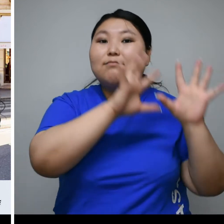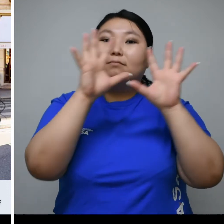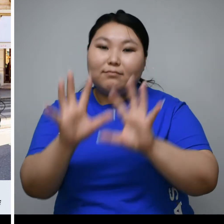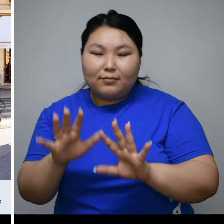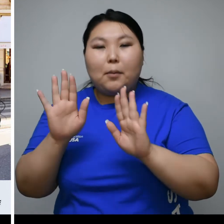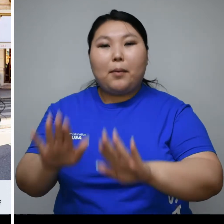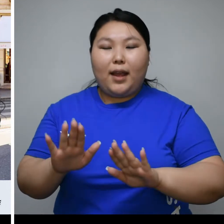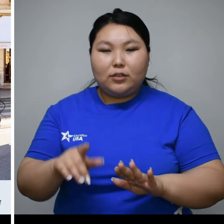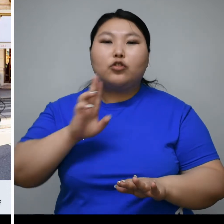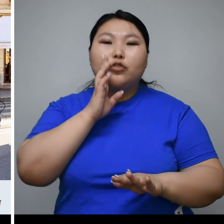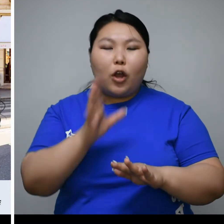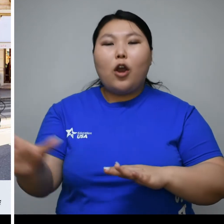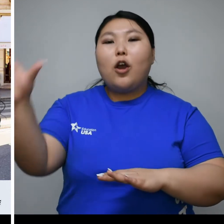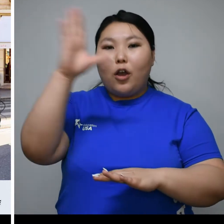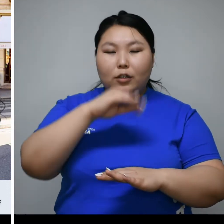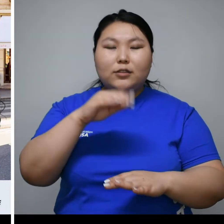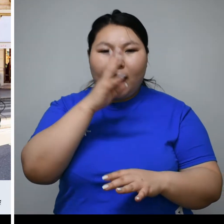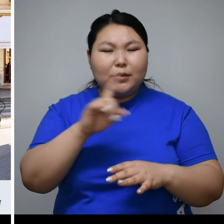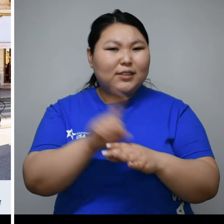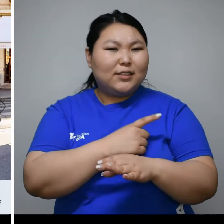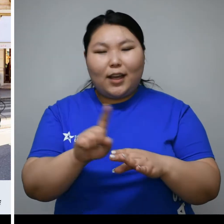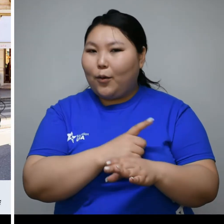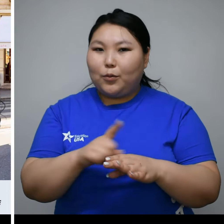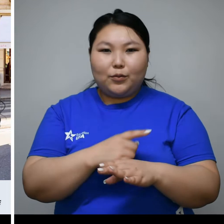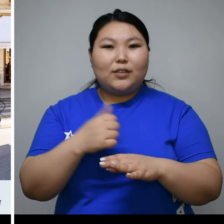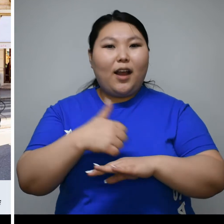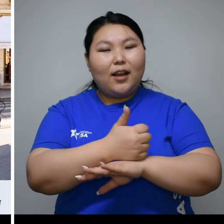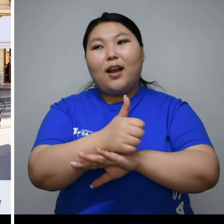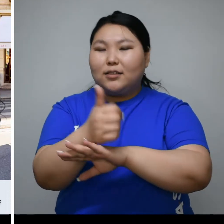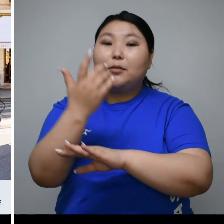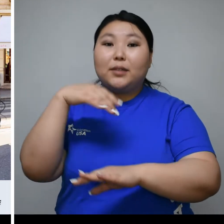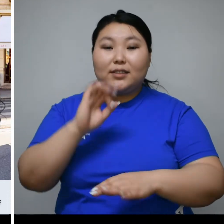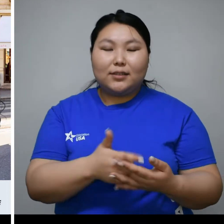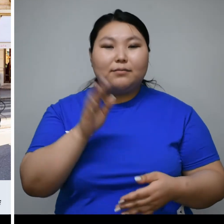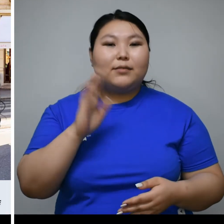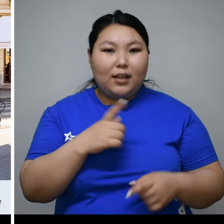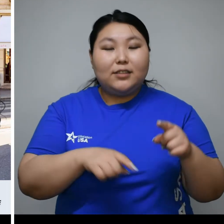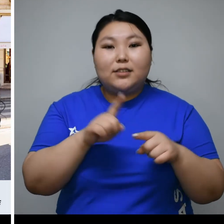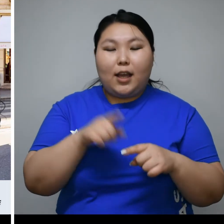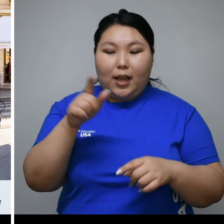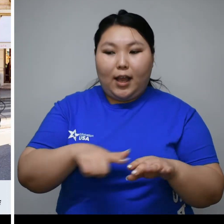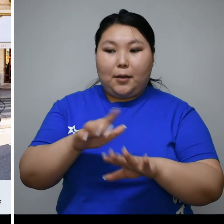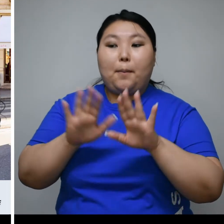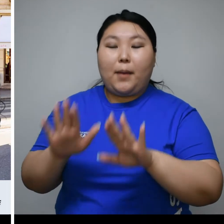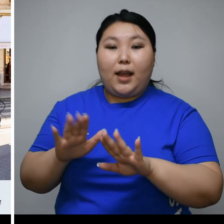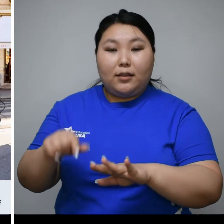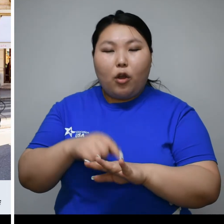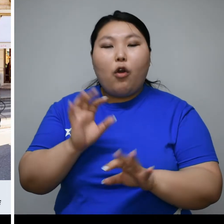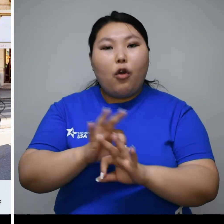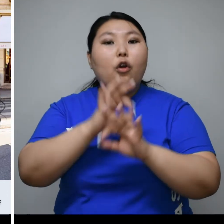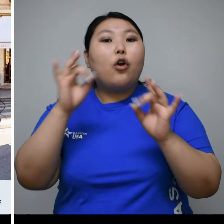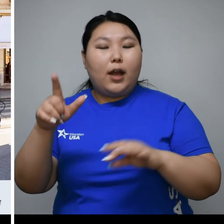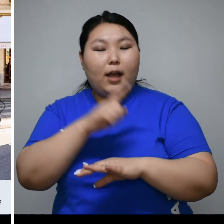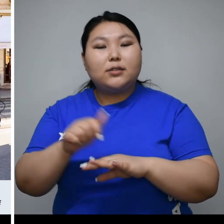байрлаад тэгээд өглөөнөөс орой хүртэл маш завгүй өдрүүдийг өнгөрүүлдэг. За тэгээд дээрэс нь тухайн байрлаж байгаа газраас